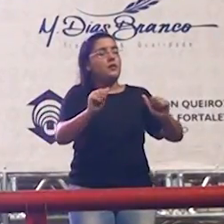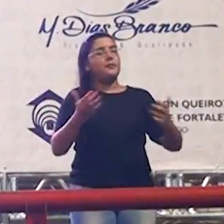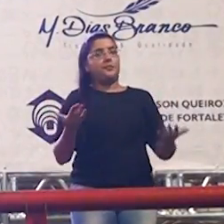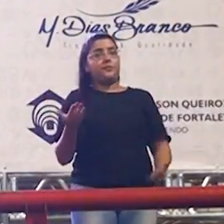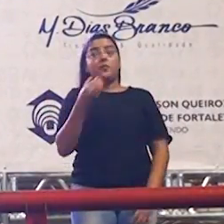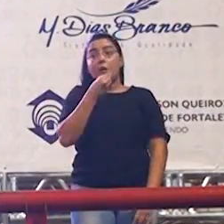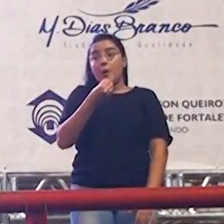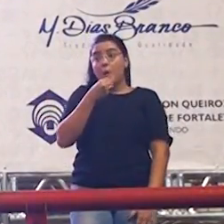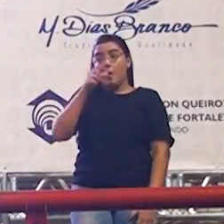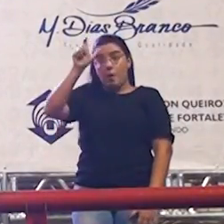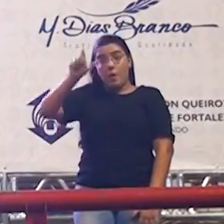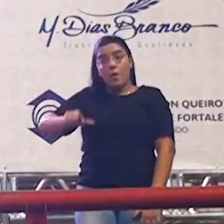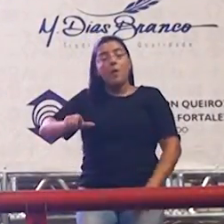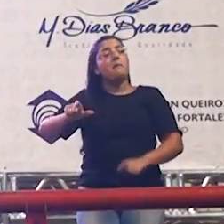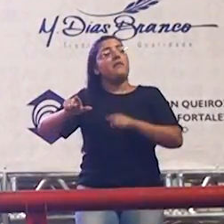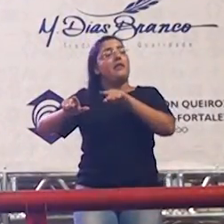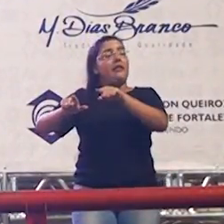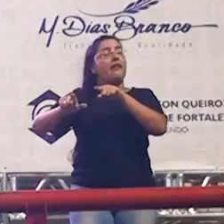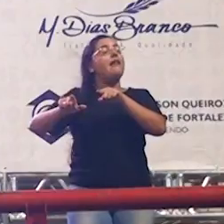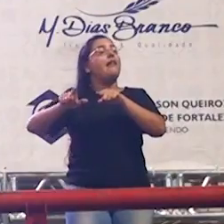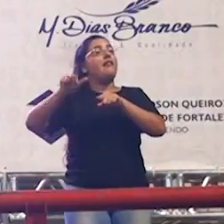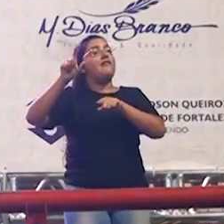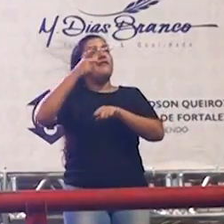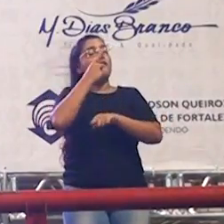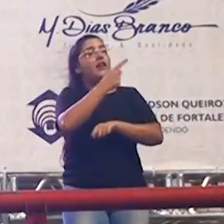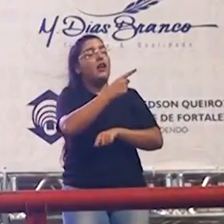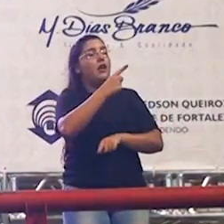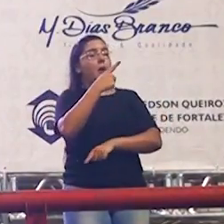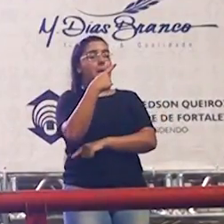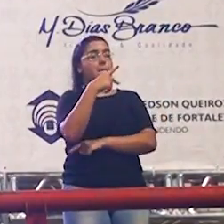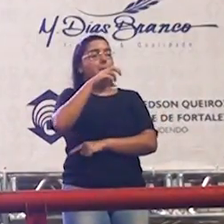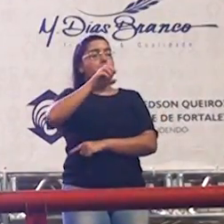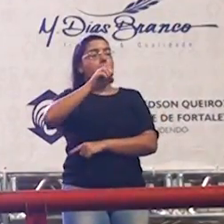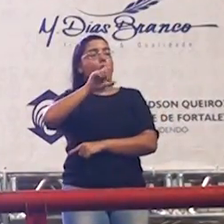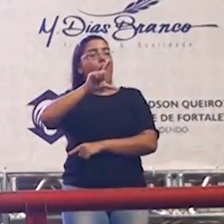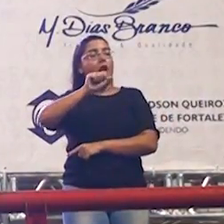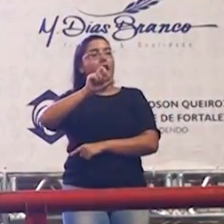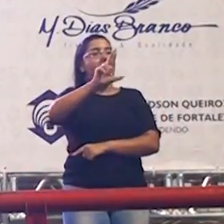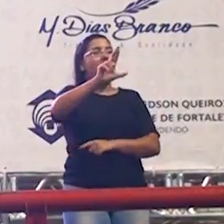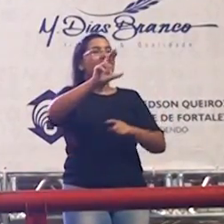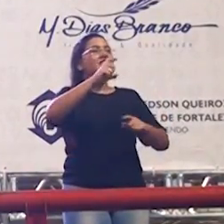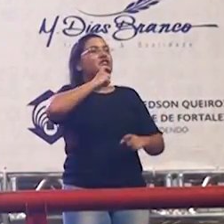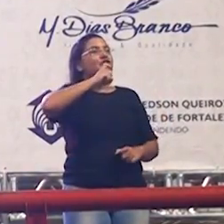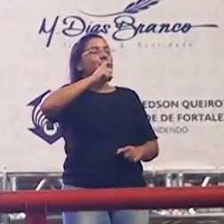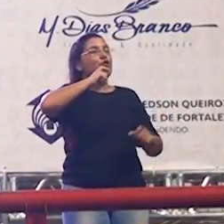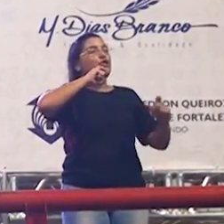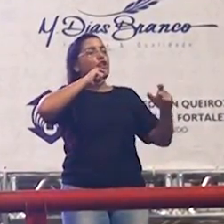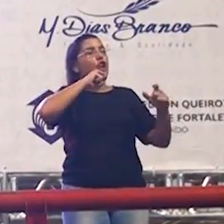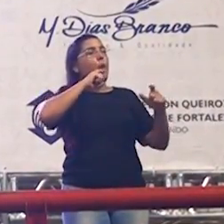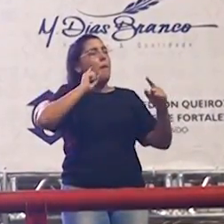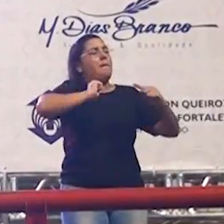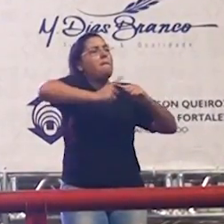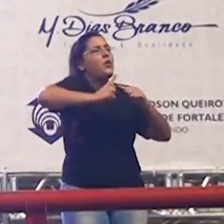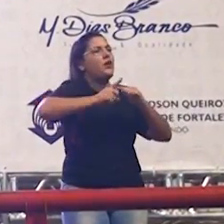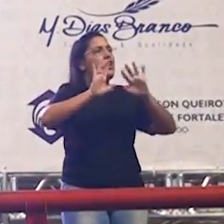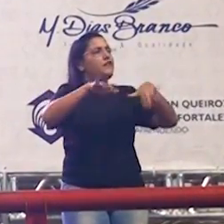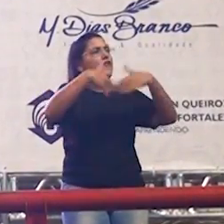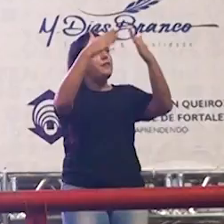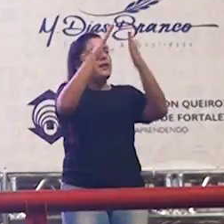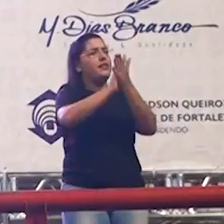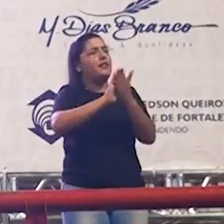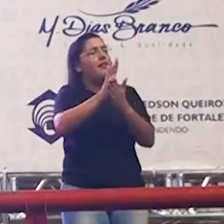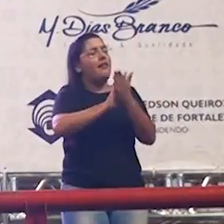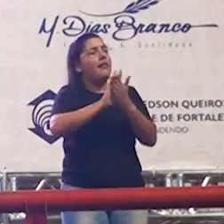Segundo Hatzel, as áreas polares jamais iriam se desenvolver. Por que as áreas polares não iriam se desenvolver? Porque